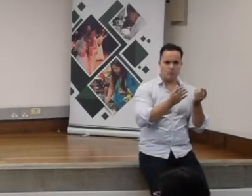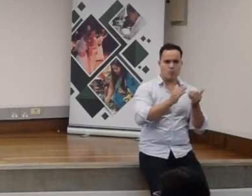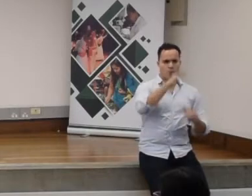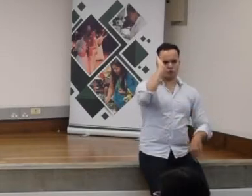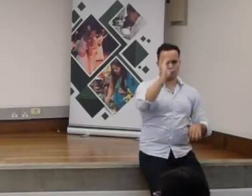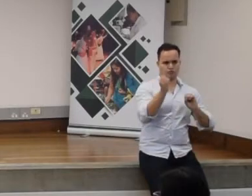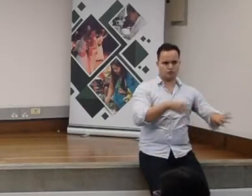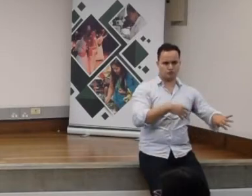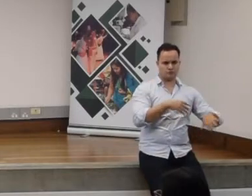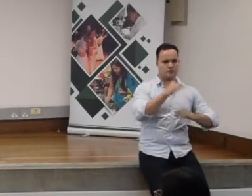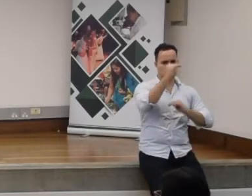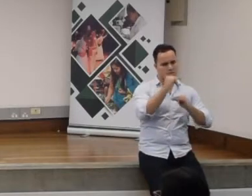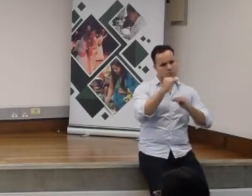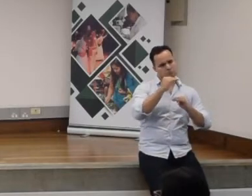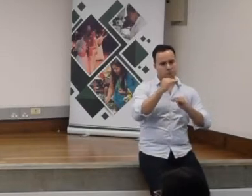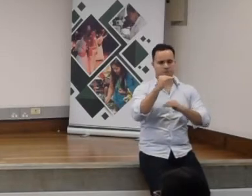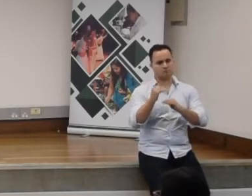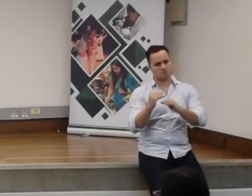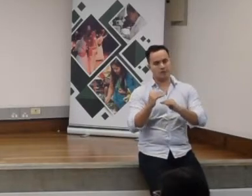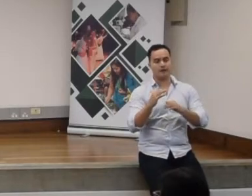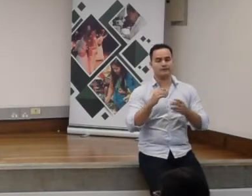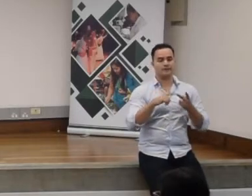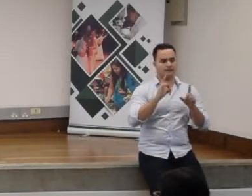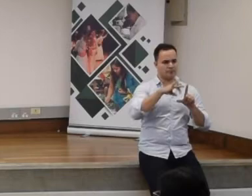y tendencias en sedes y seccionales.